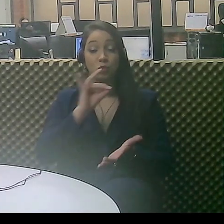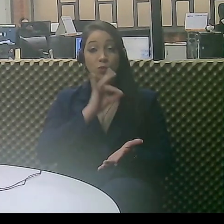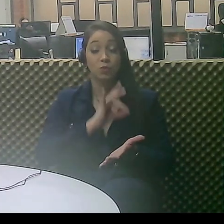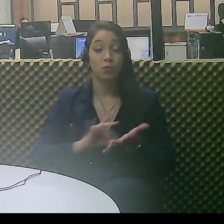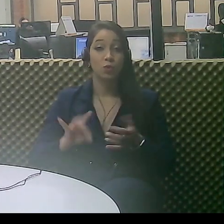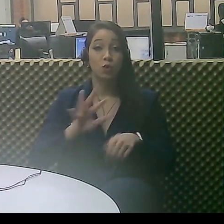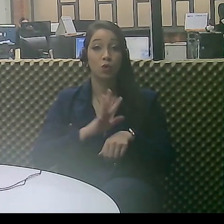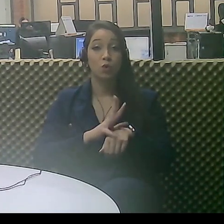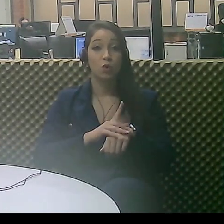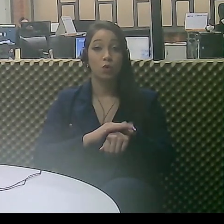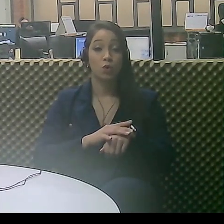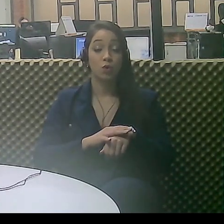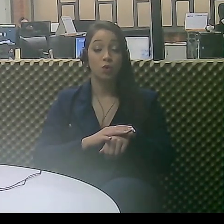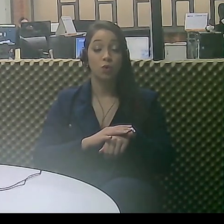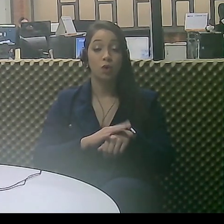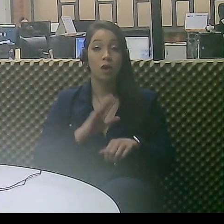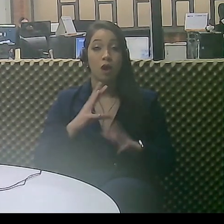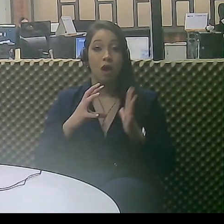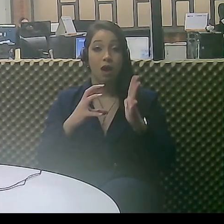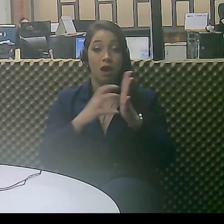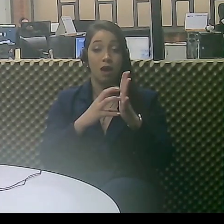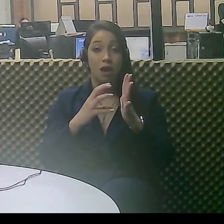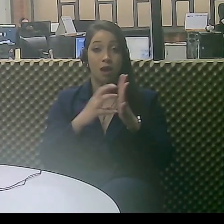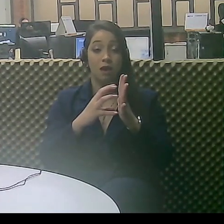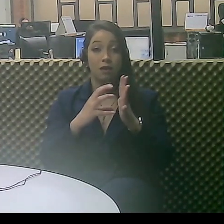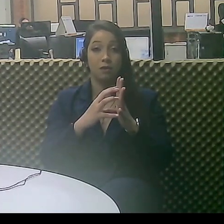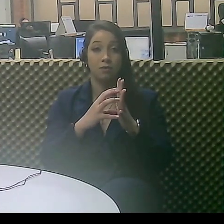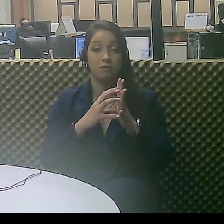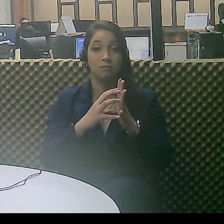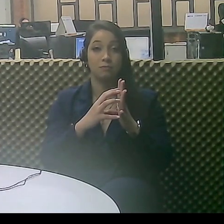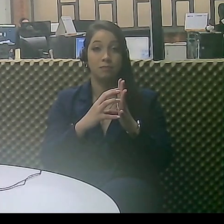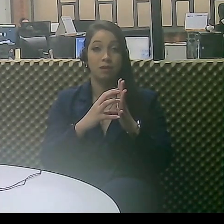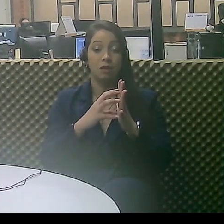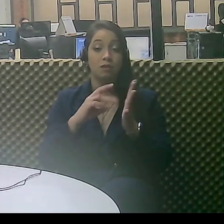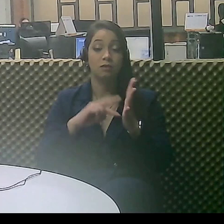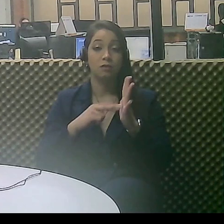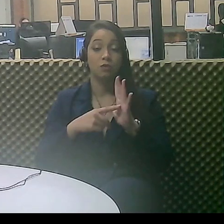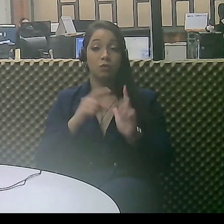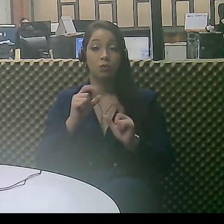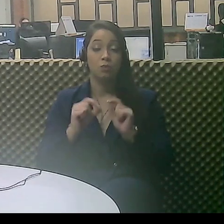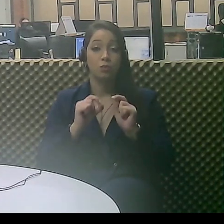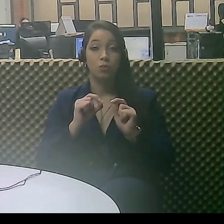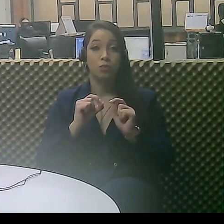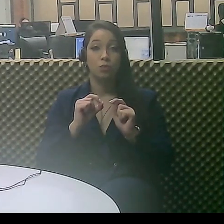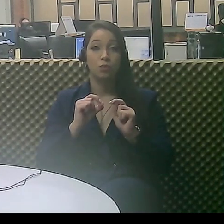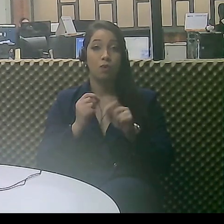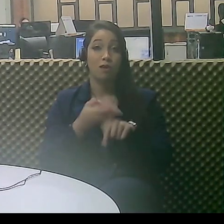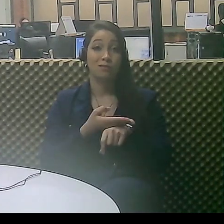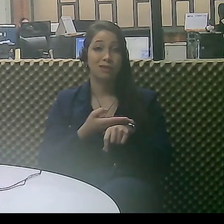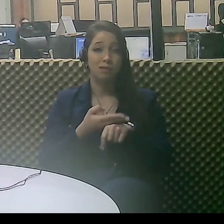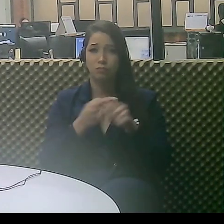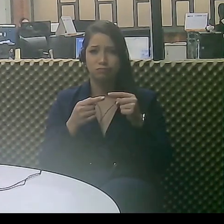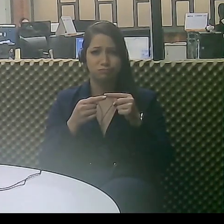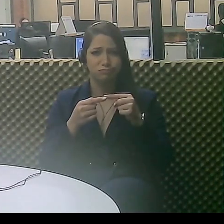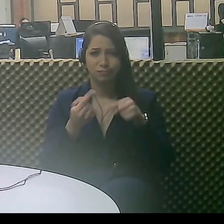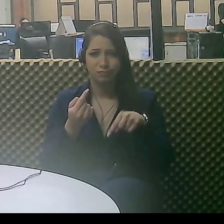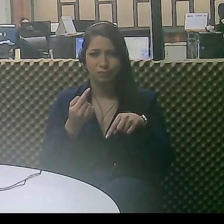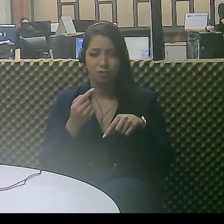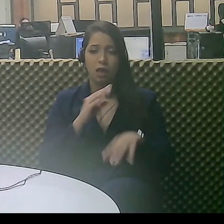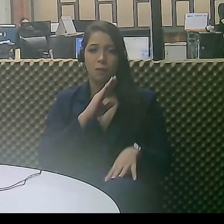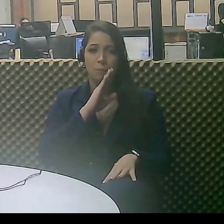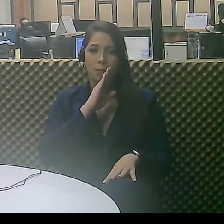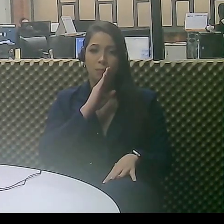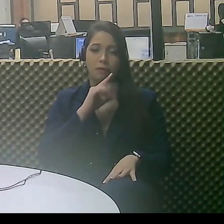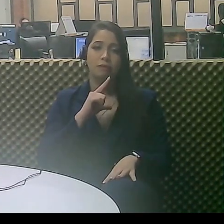transmissão vertical do HIV a transmissão vertical ocorre quando Sem tratamento adequado a mãe